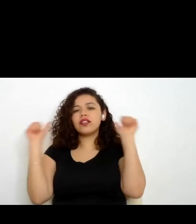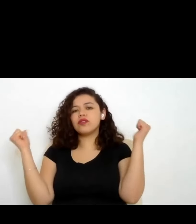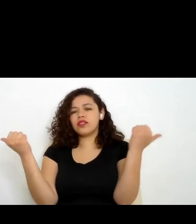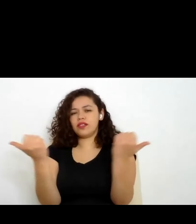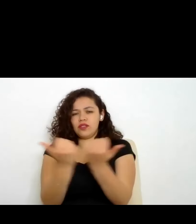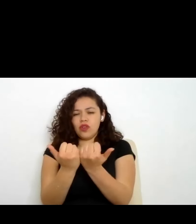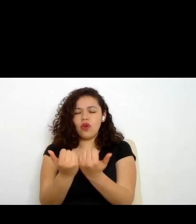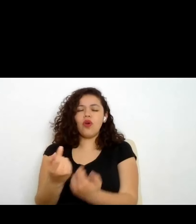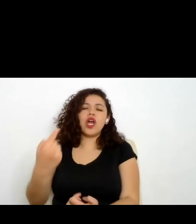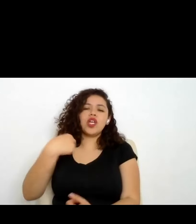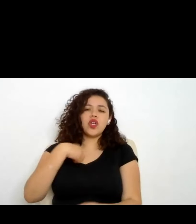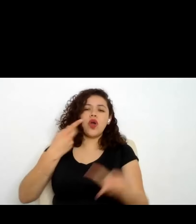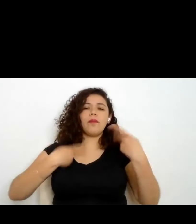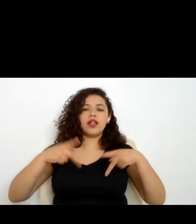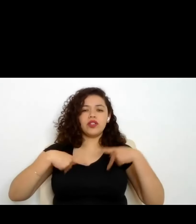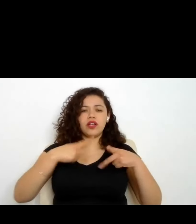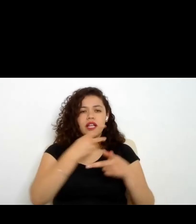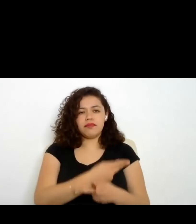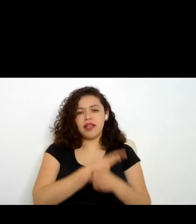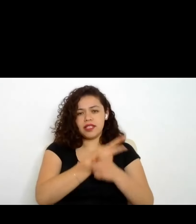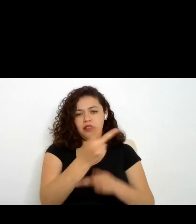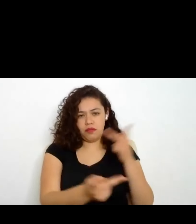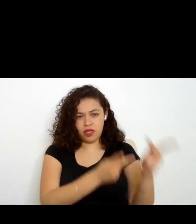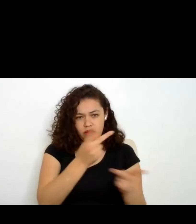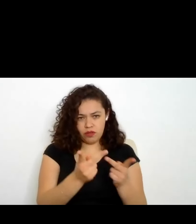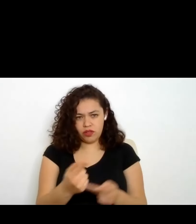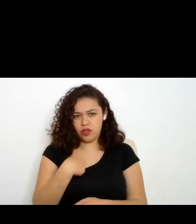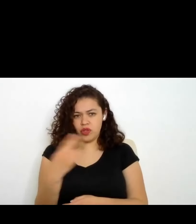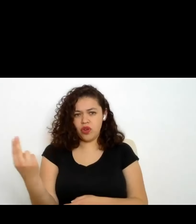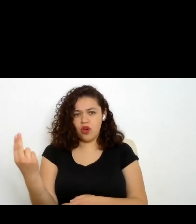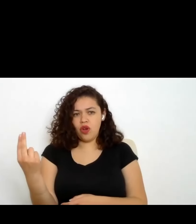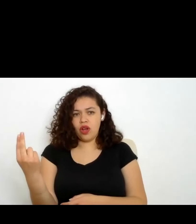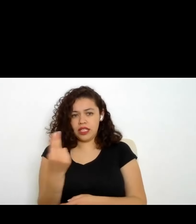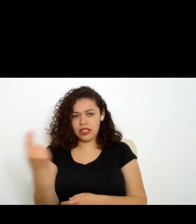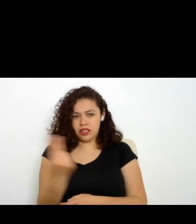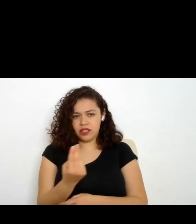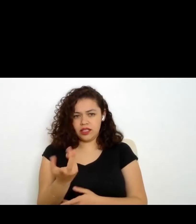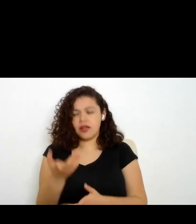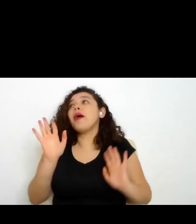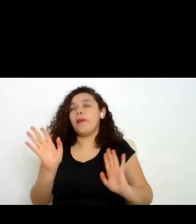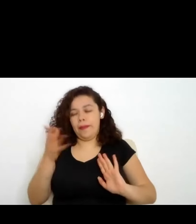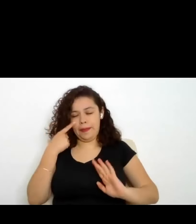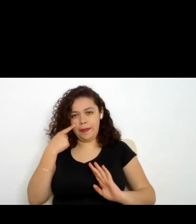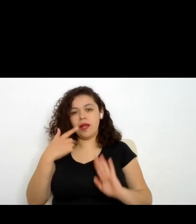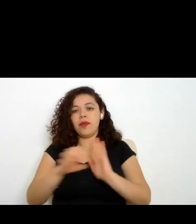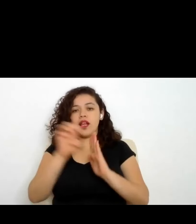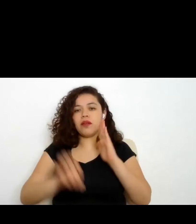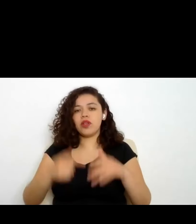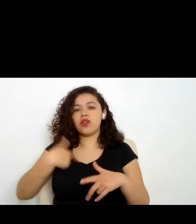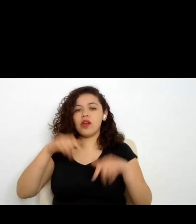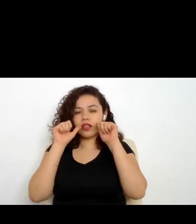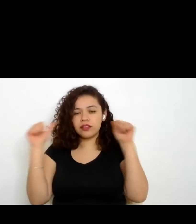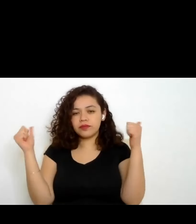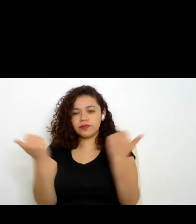a tratar pacientes, ¿qué necesidad tengo? O bueno, por ejemplo, si estoy en una asociación